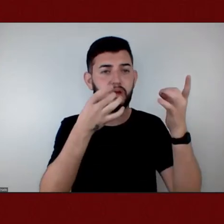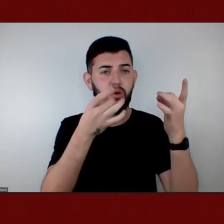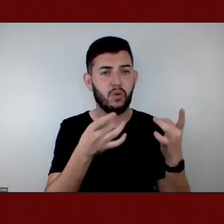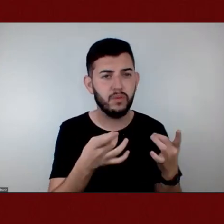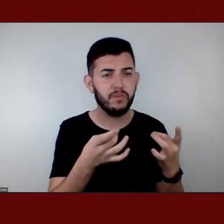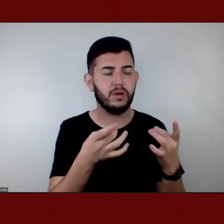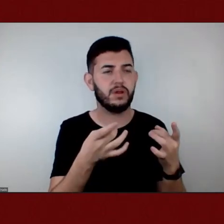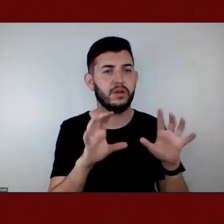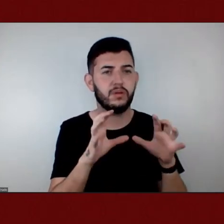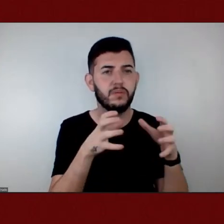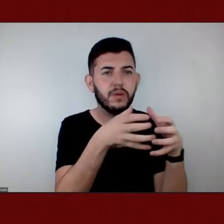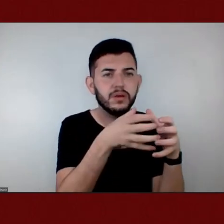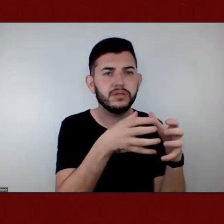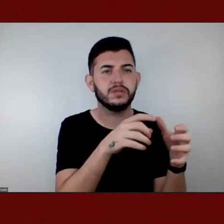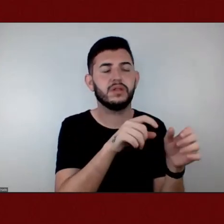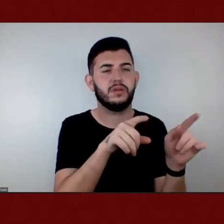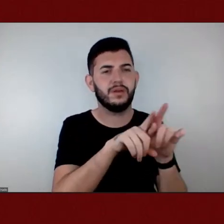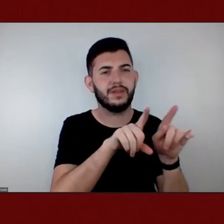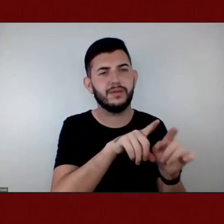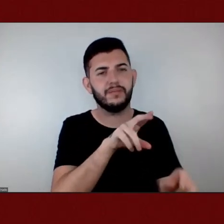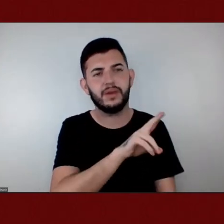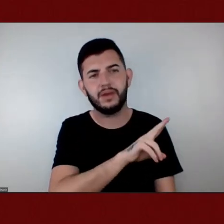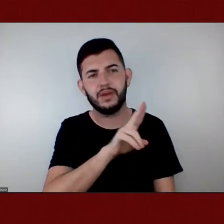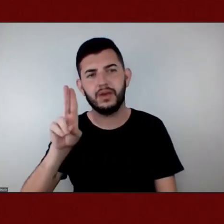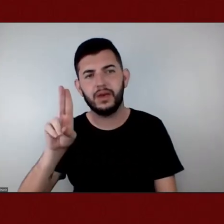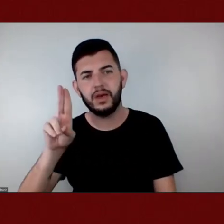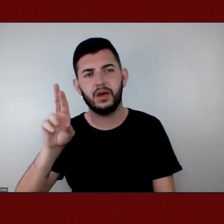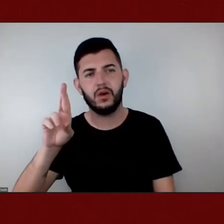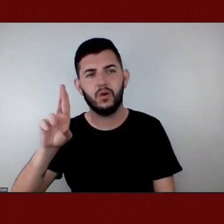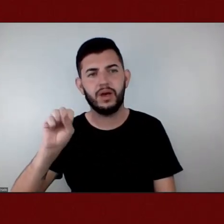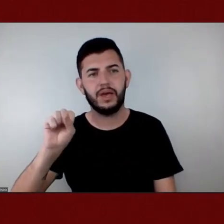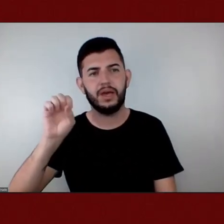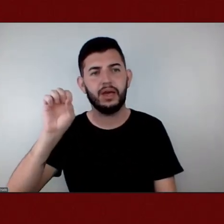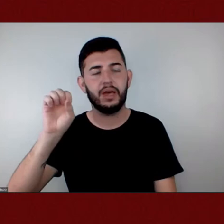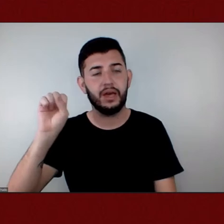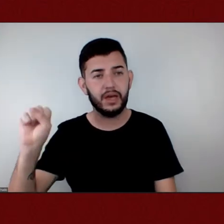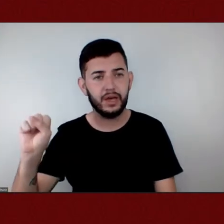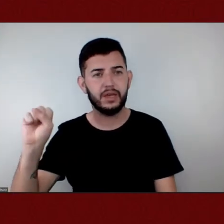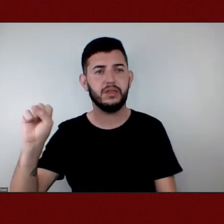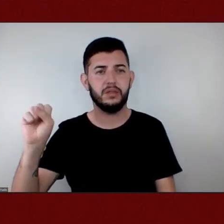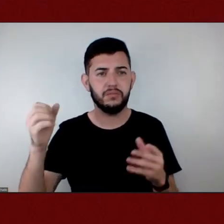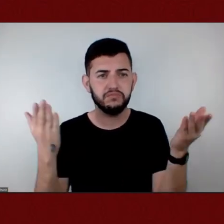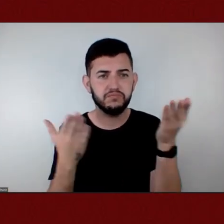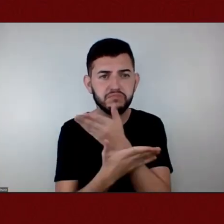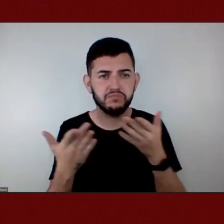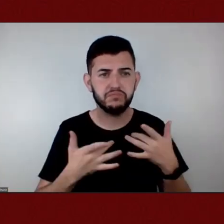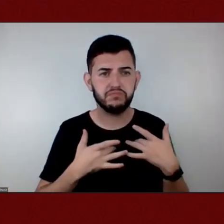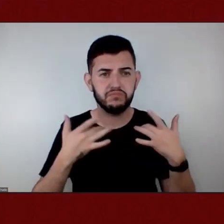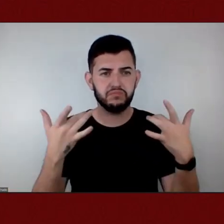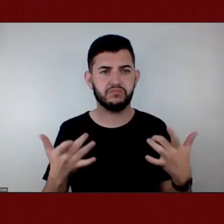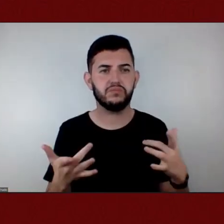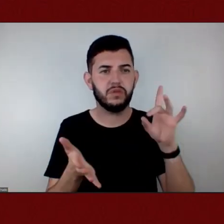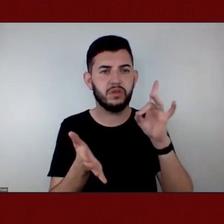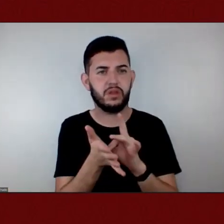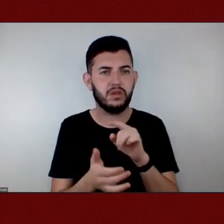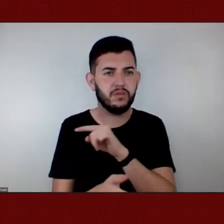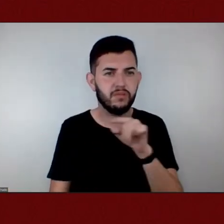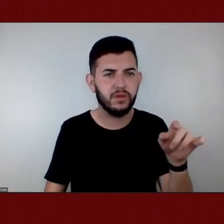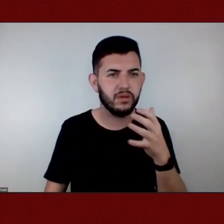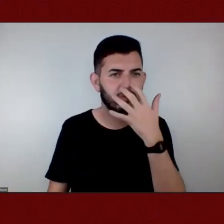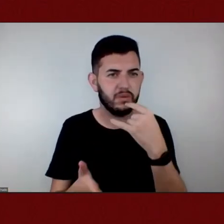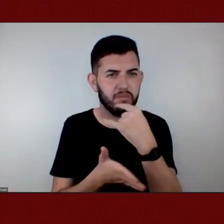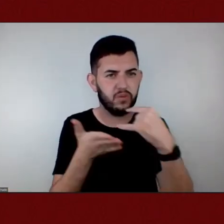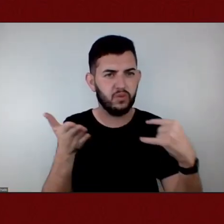e a URSS permaneciam solidários entre si. Basta consultar a seção inicial dos documentos